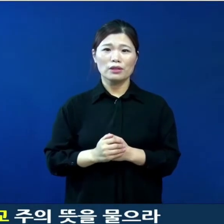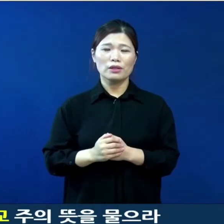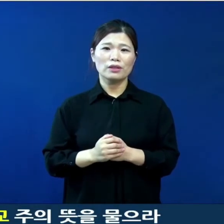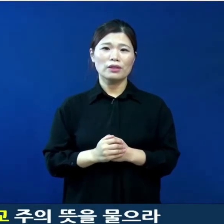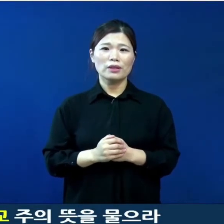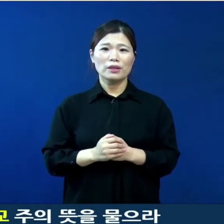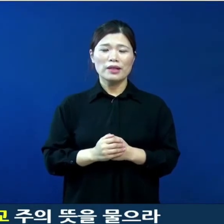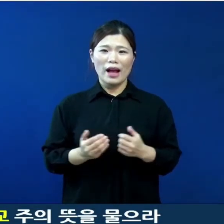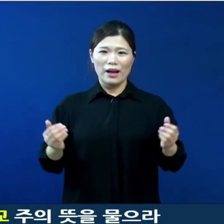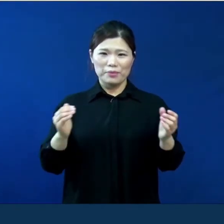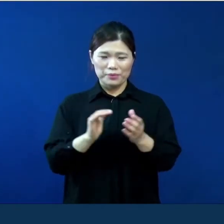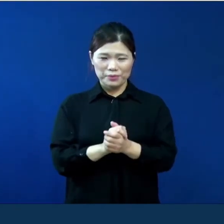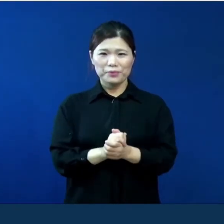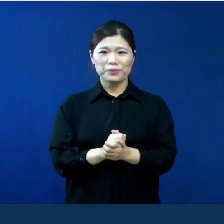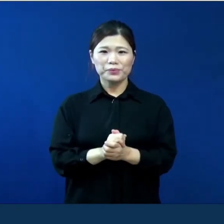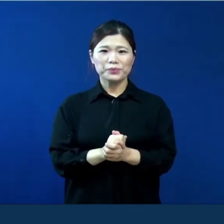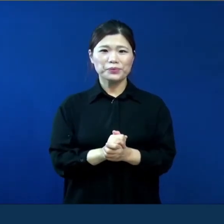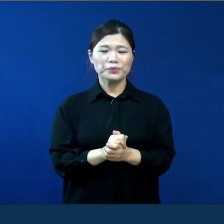아멘.